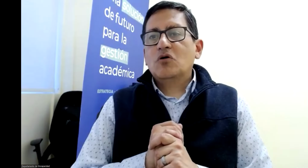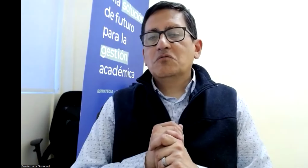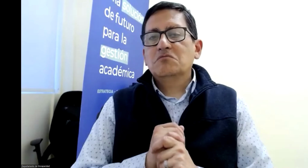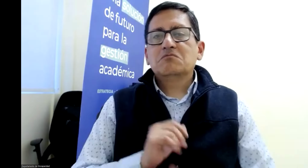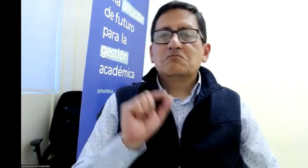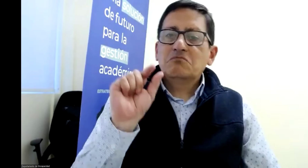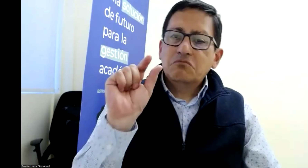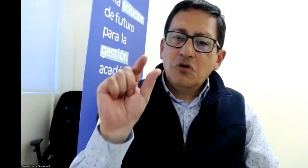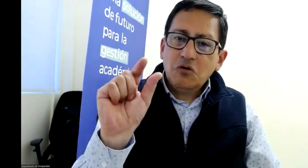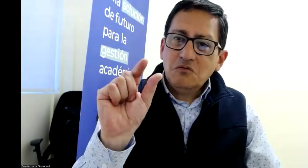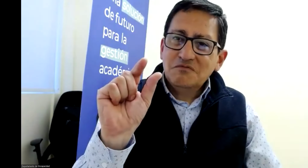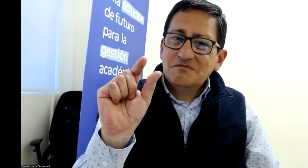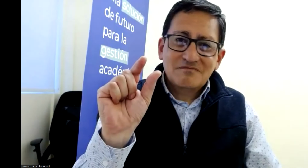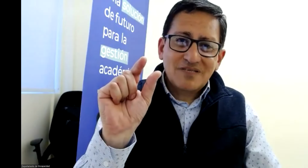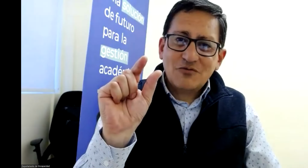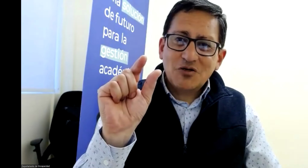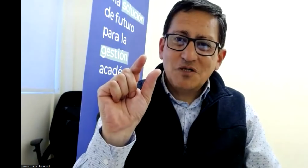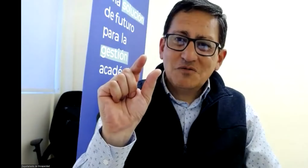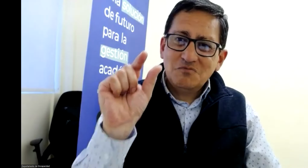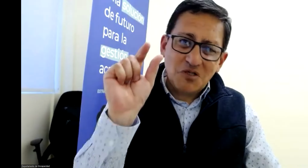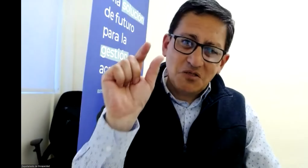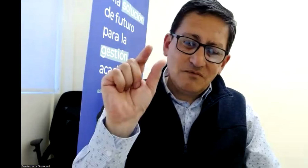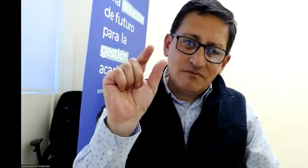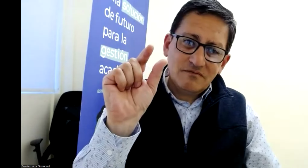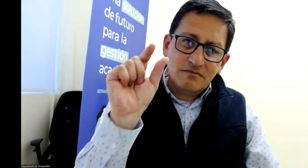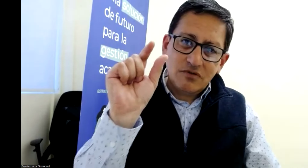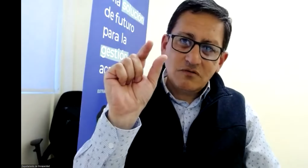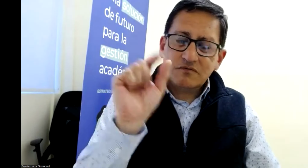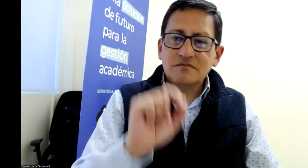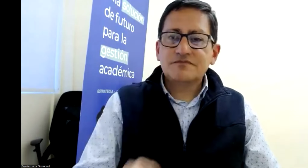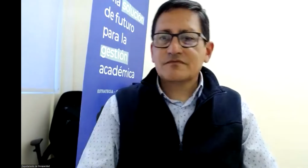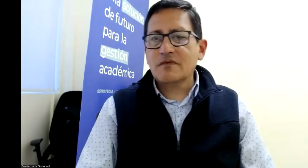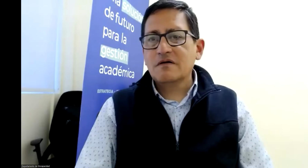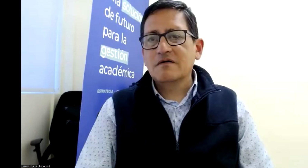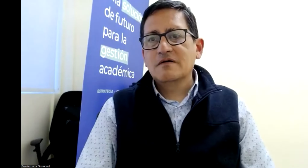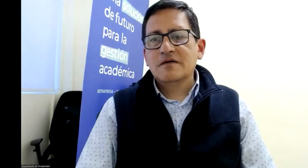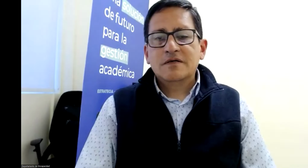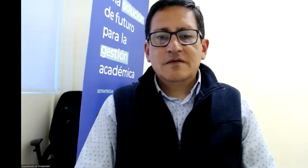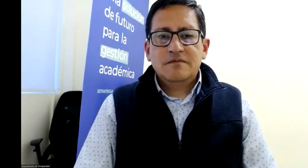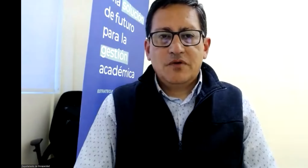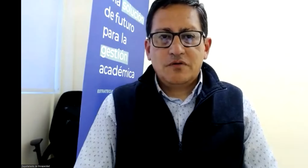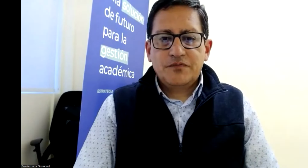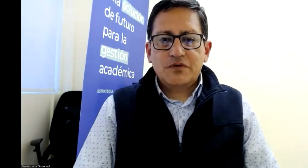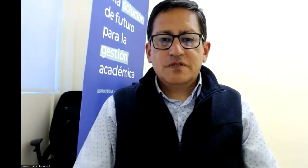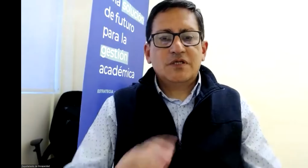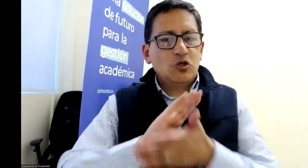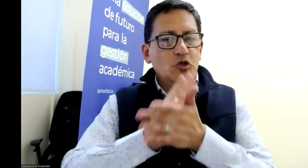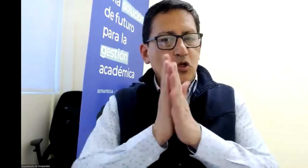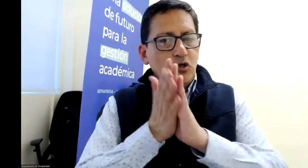poco? poco tal cual como es poquito poco entonces todos